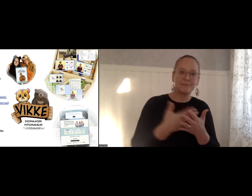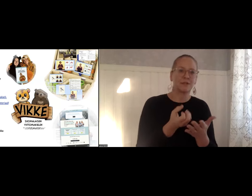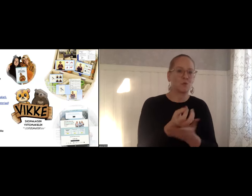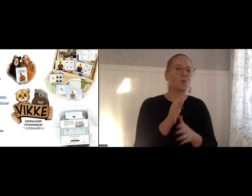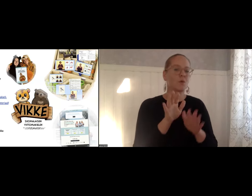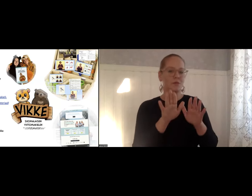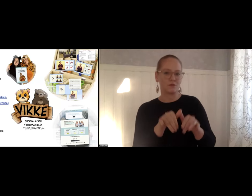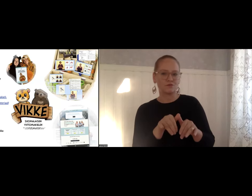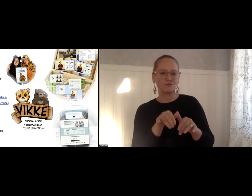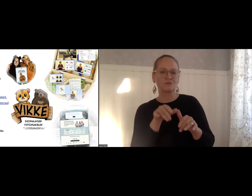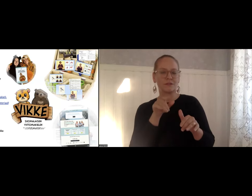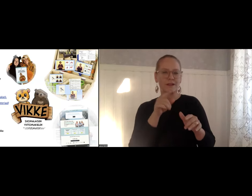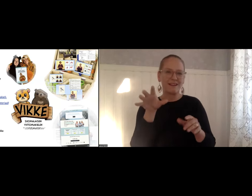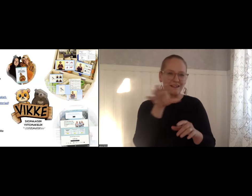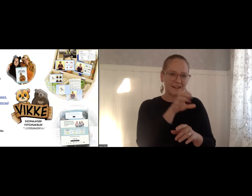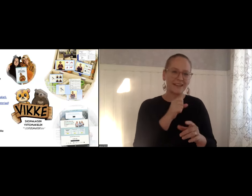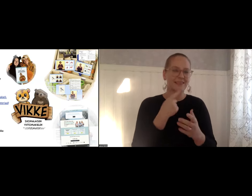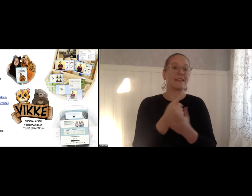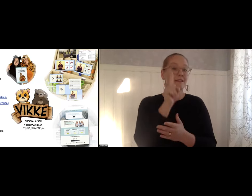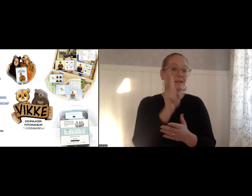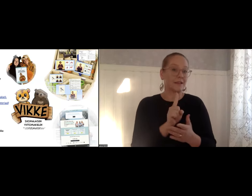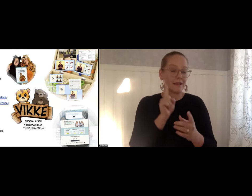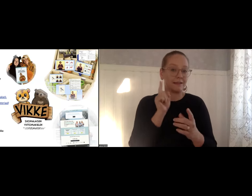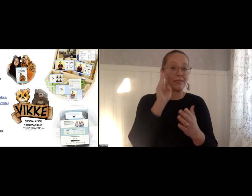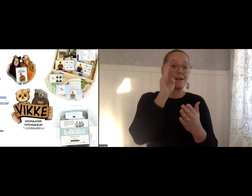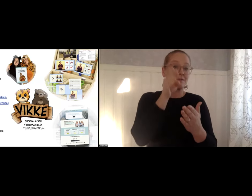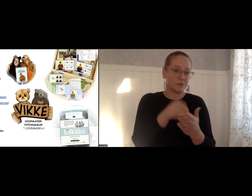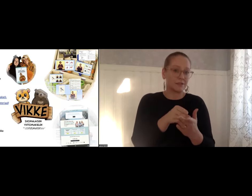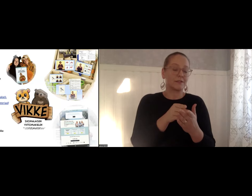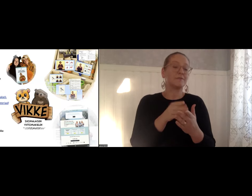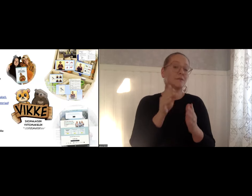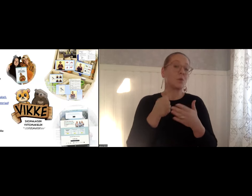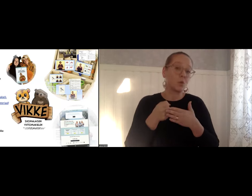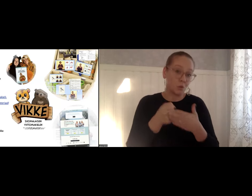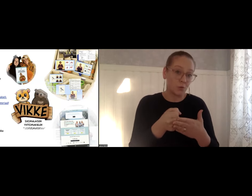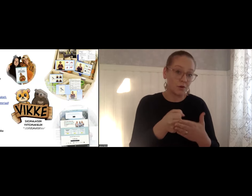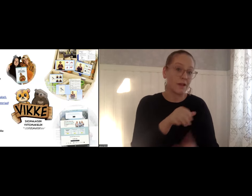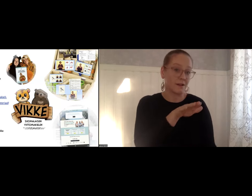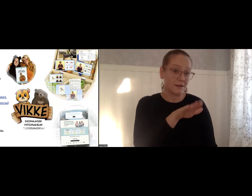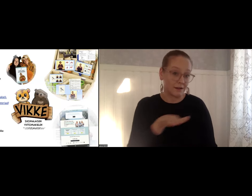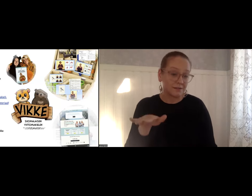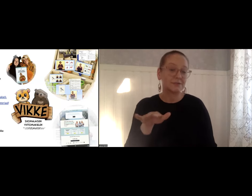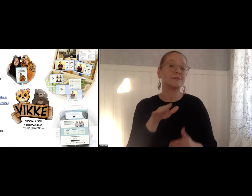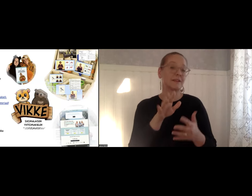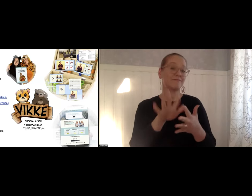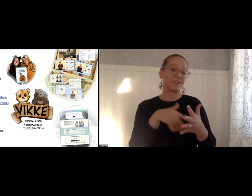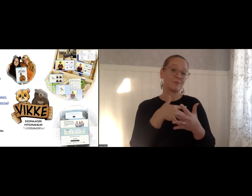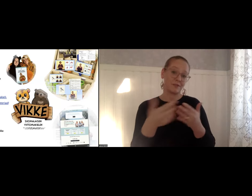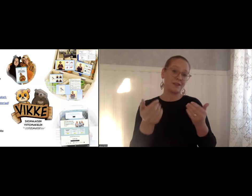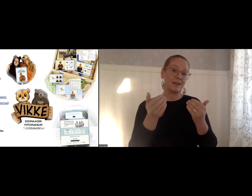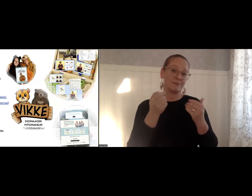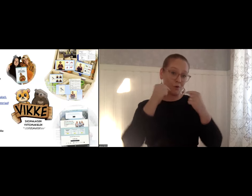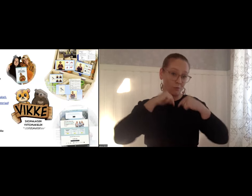Ja kaikki tämä materiaali, mitä meidän hankkeessa on tuotettu, niin sen materiaalin tärkein tavoite on